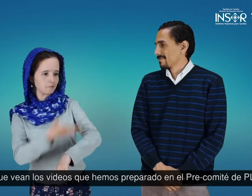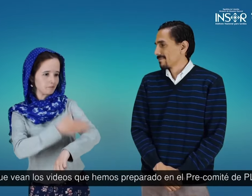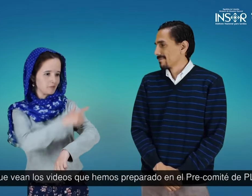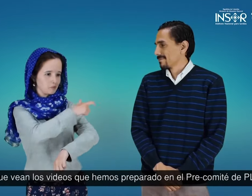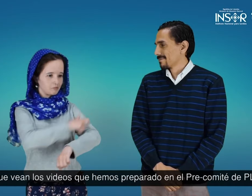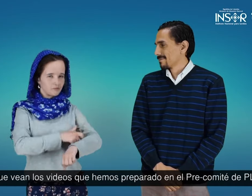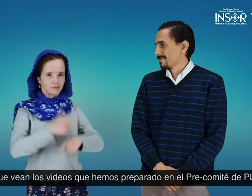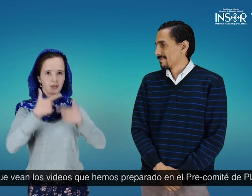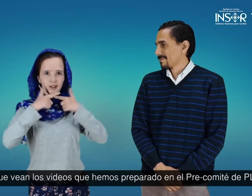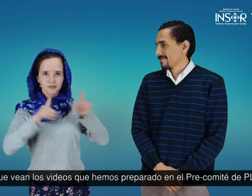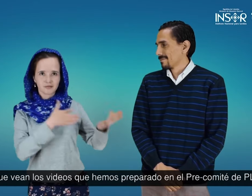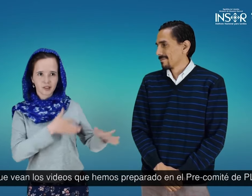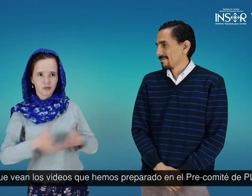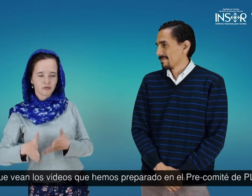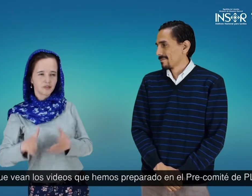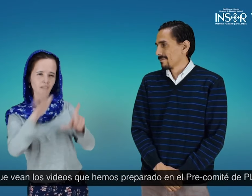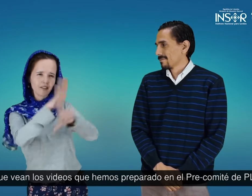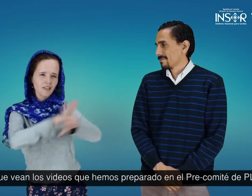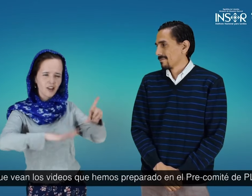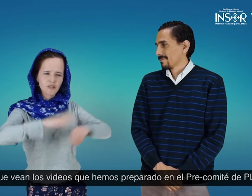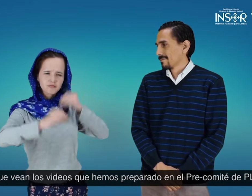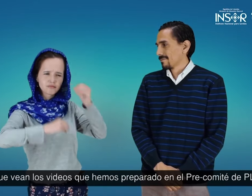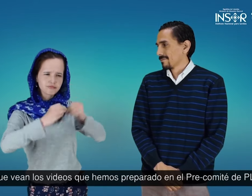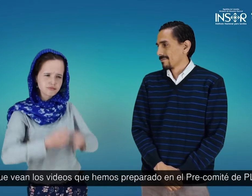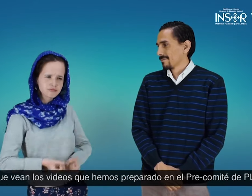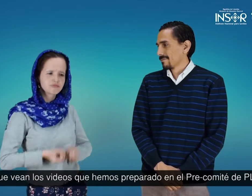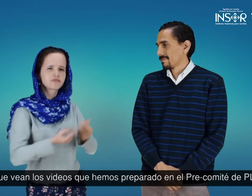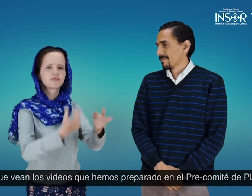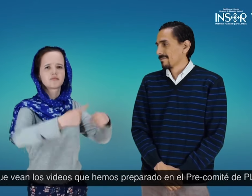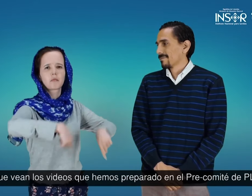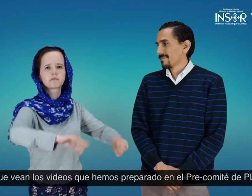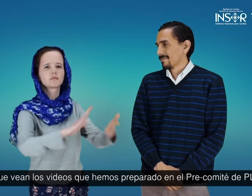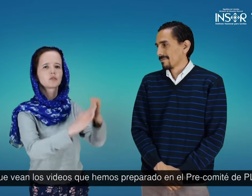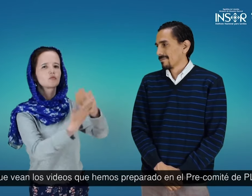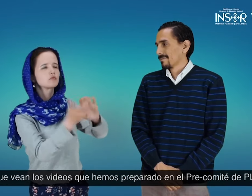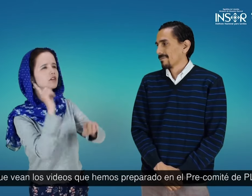Esperamos que vean los videos que hemos preparado en el Precomité de Planeación Lingüística.